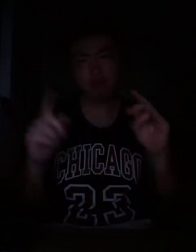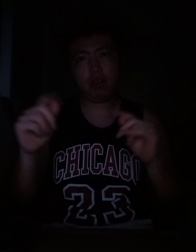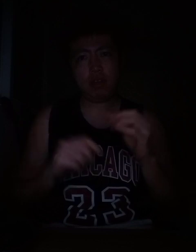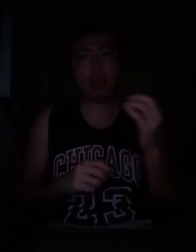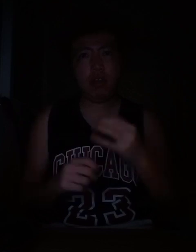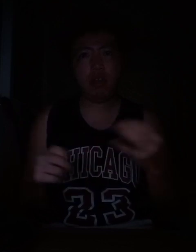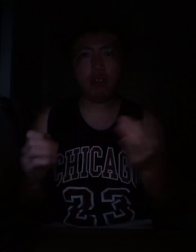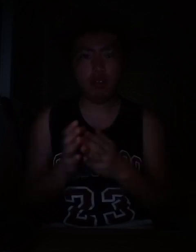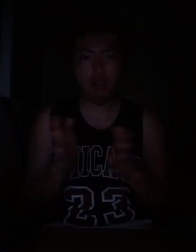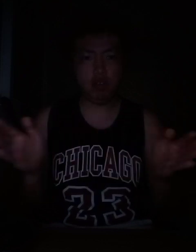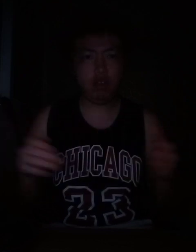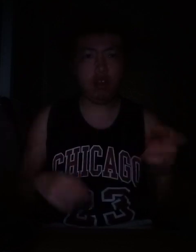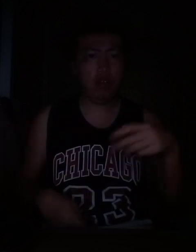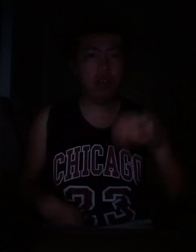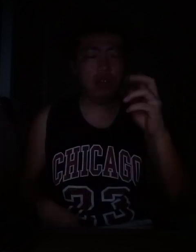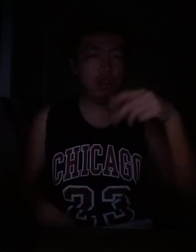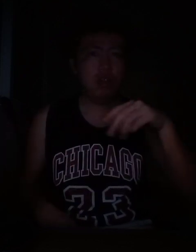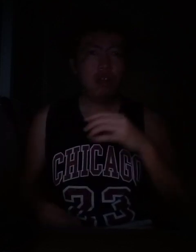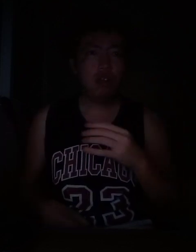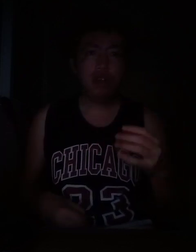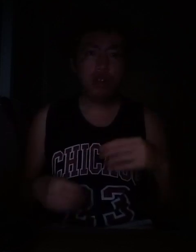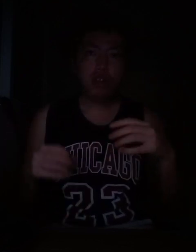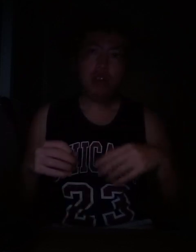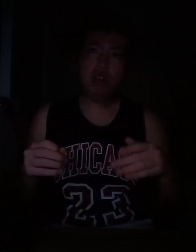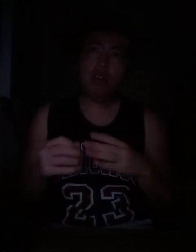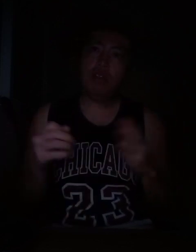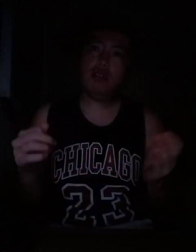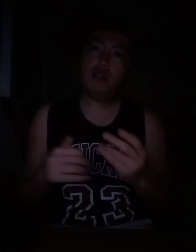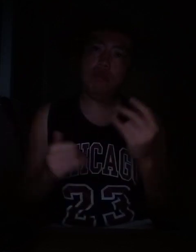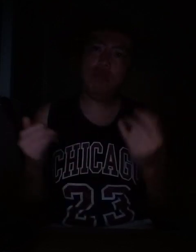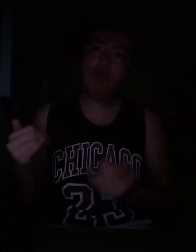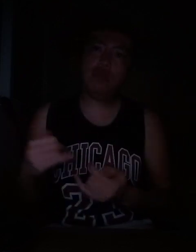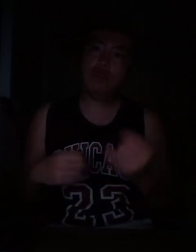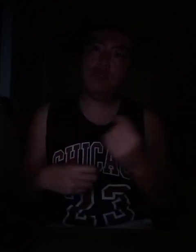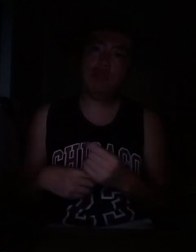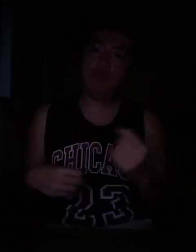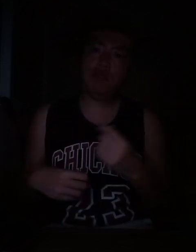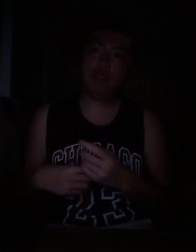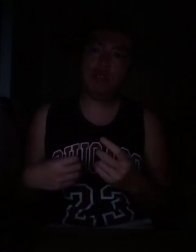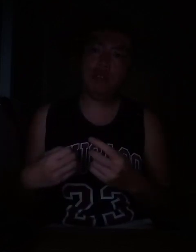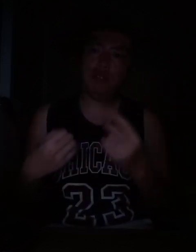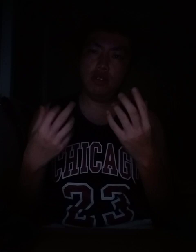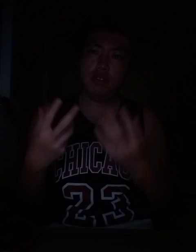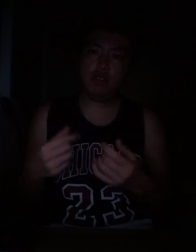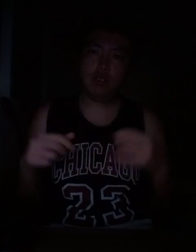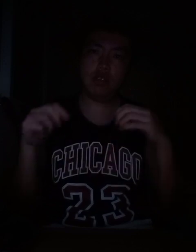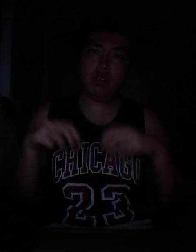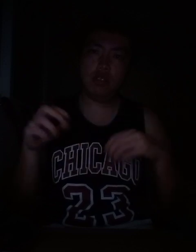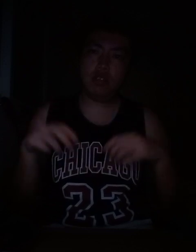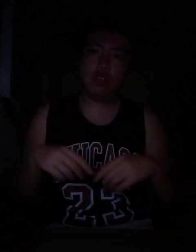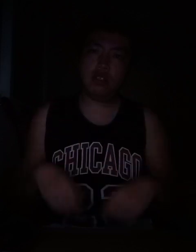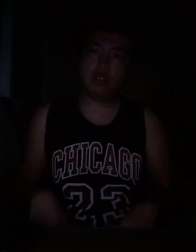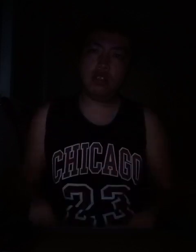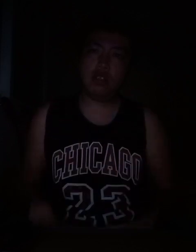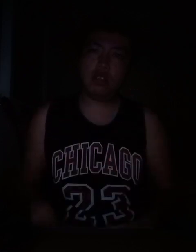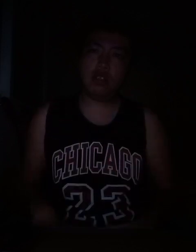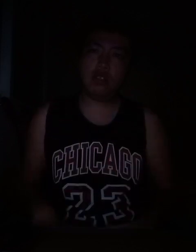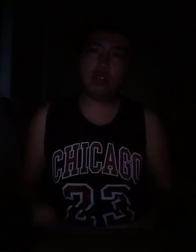이미 시작된 셈인데 비는 강원 영동에 최고 600mm 이상으로 가장 많이 내릴 걸로 보입니다. 바람은